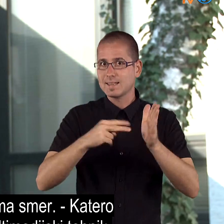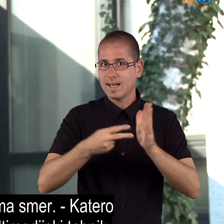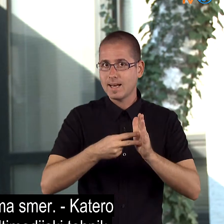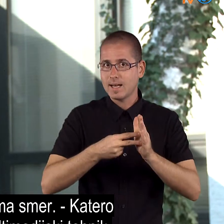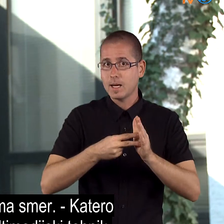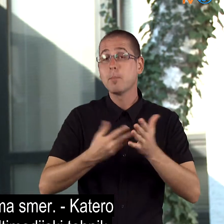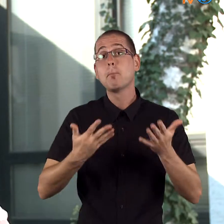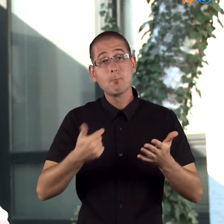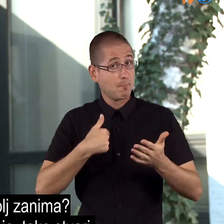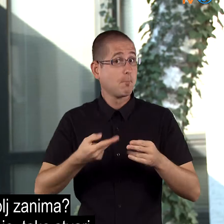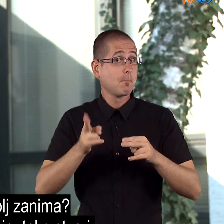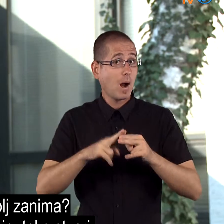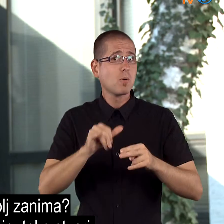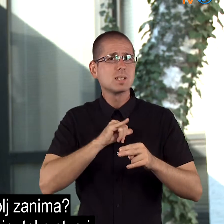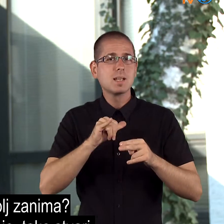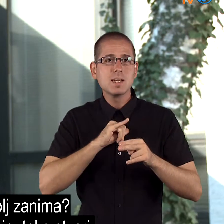zanima?